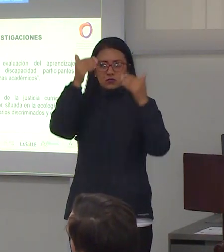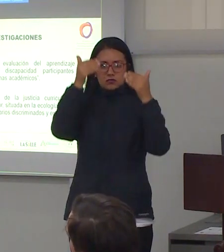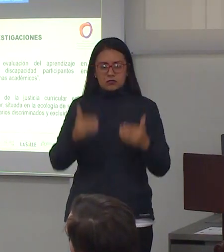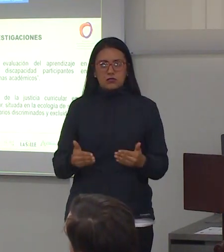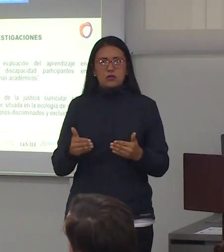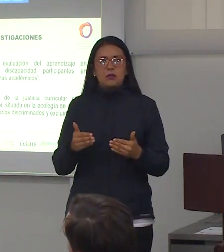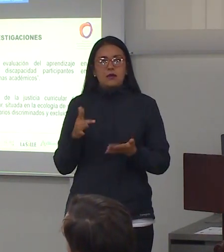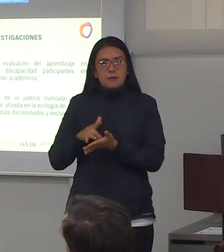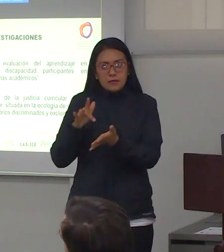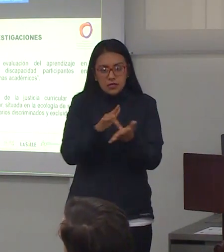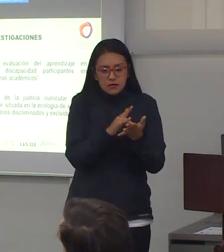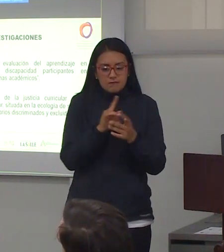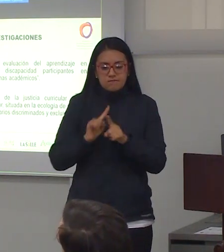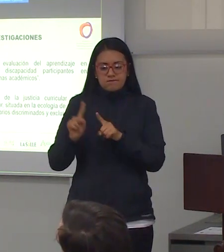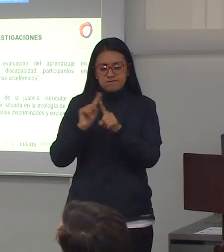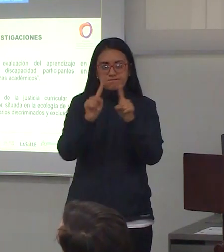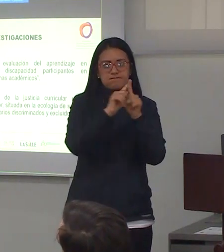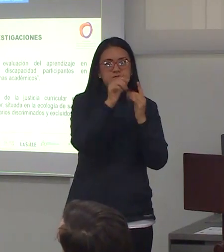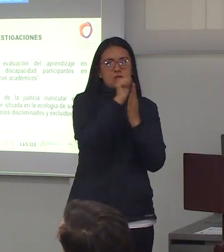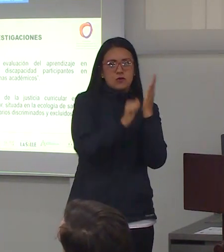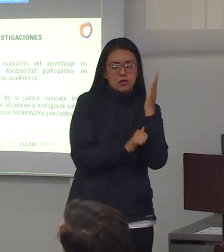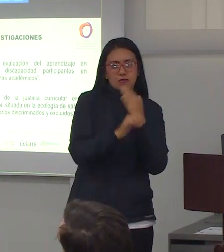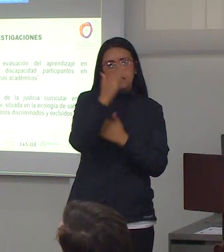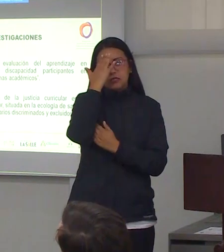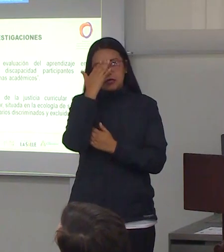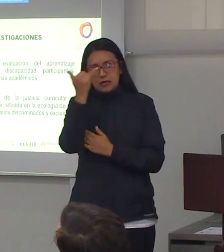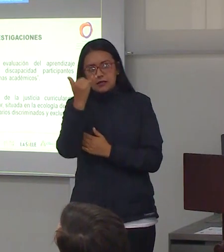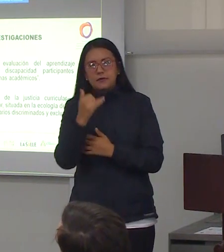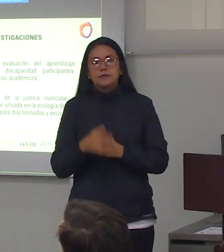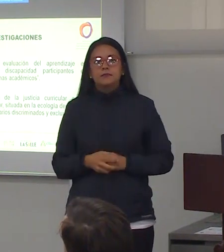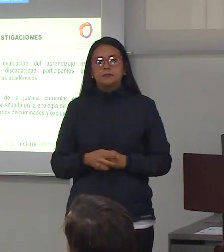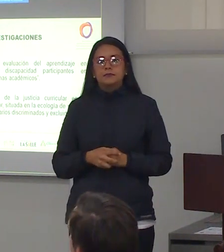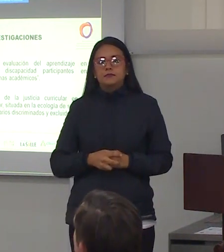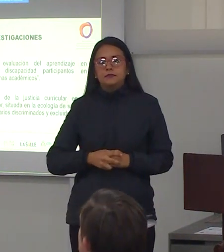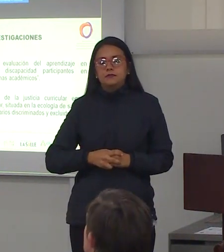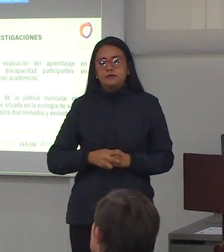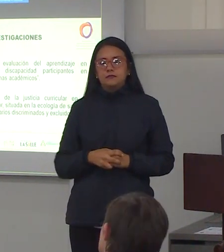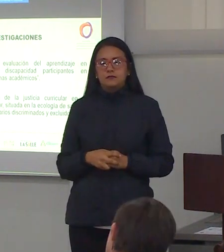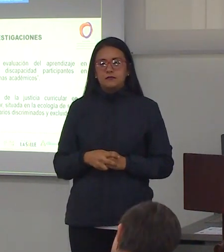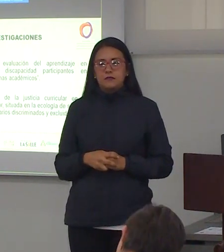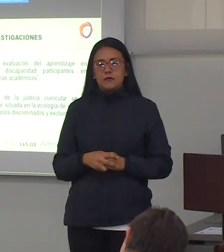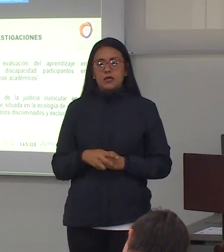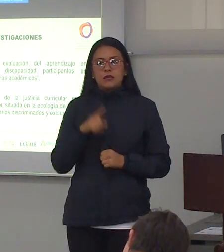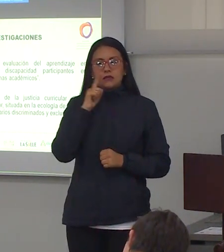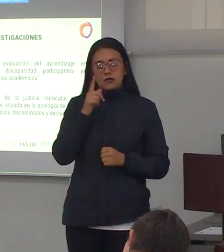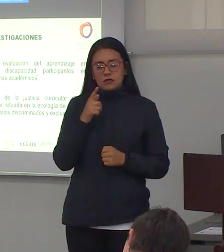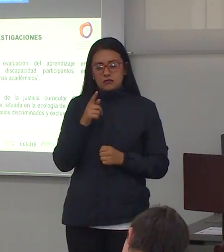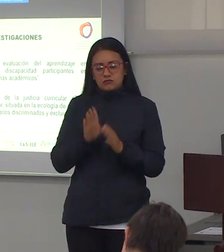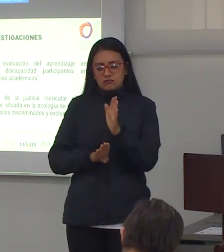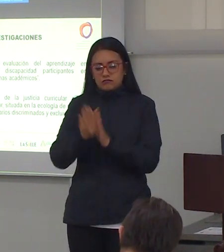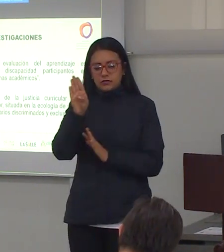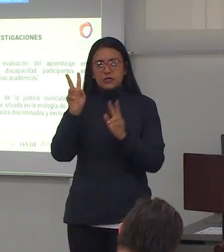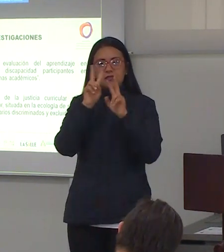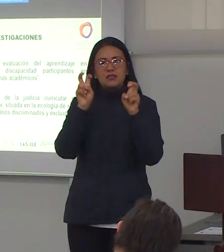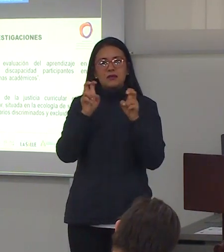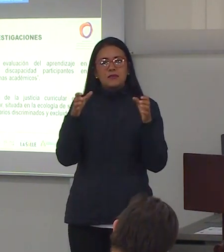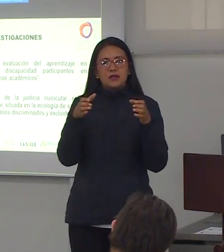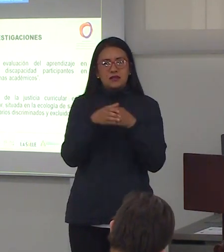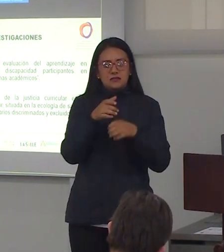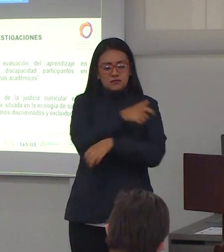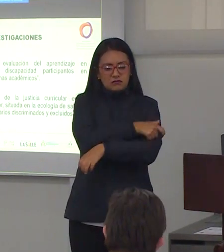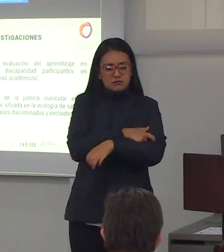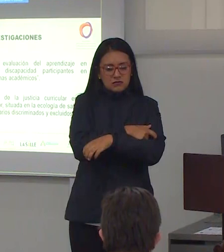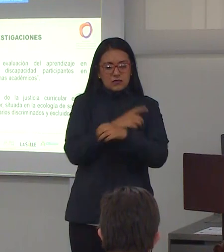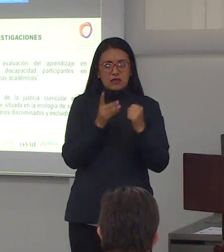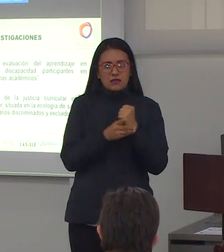participantes en diferentes programas académicos y un avance que tiene que ver con mi tesis doctoral,